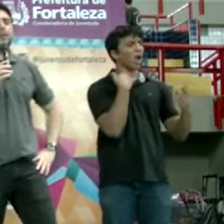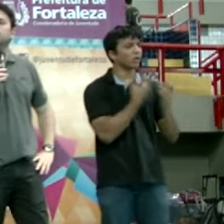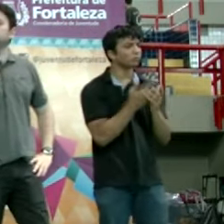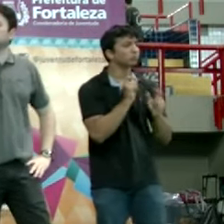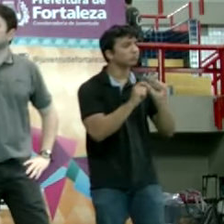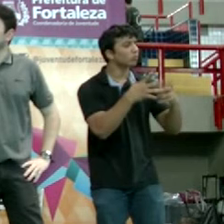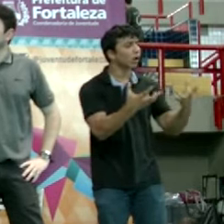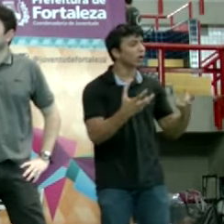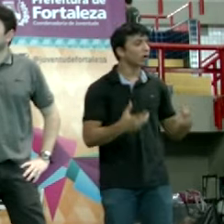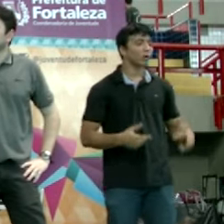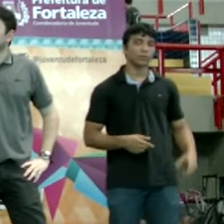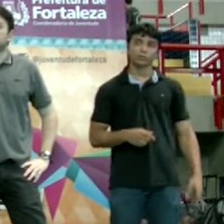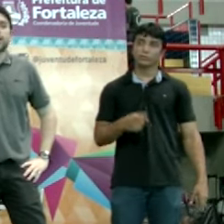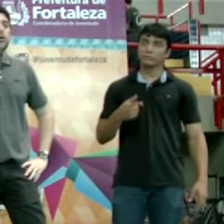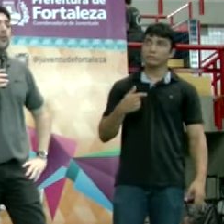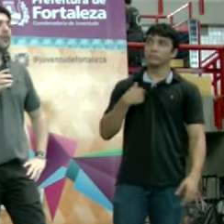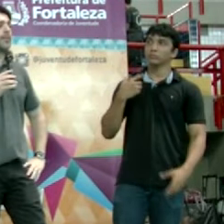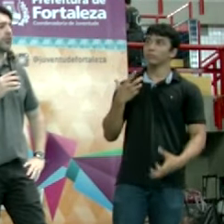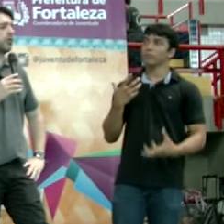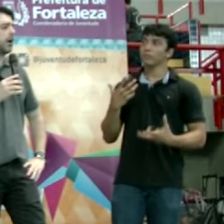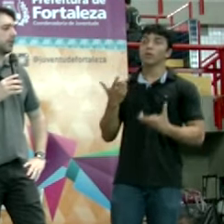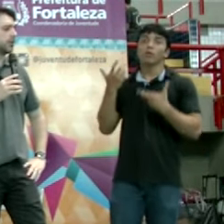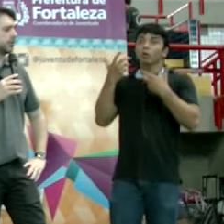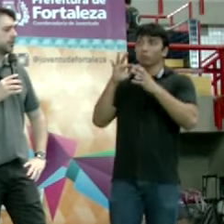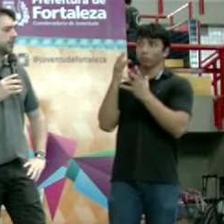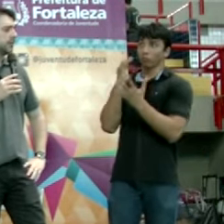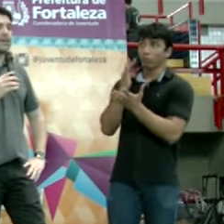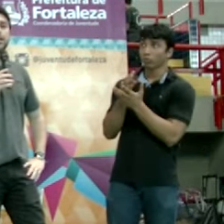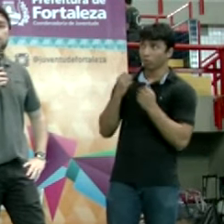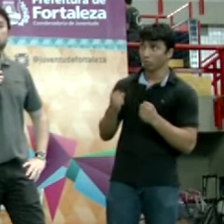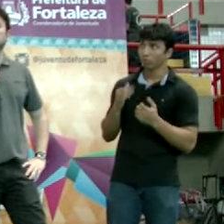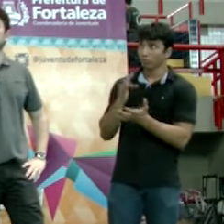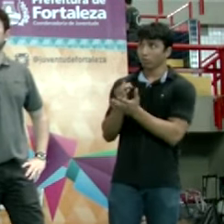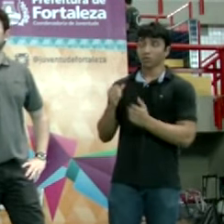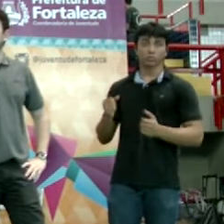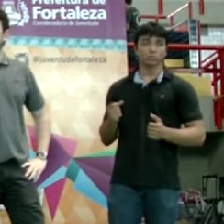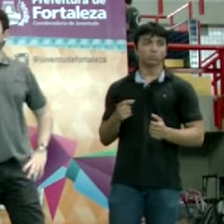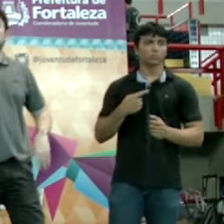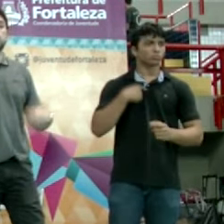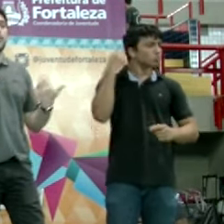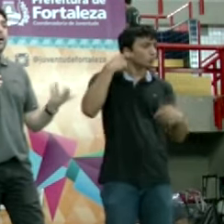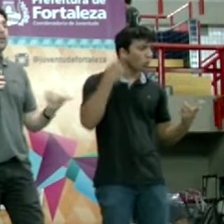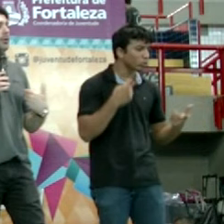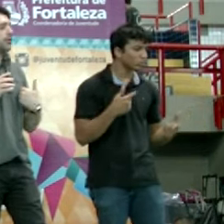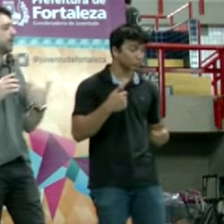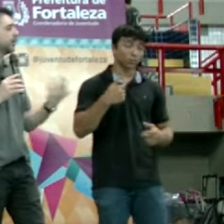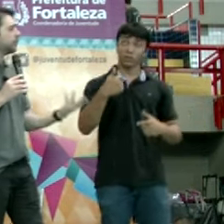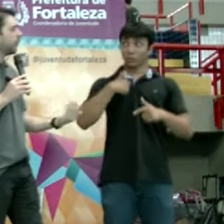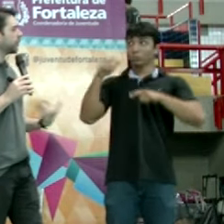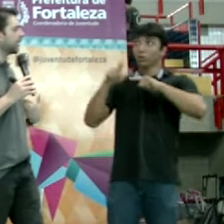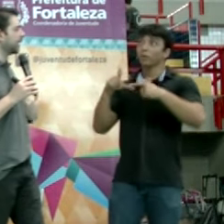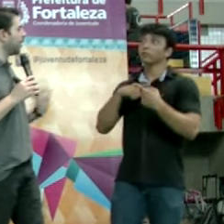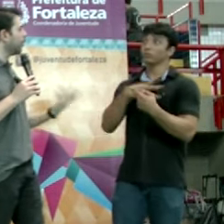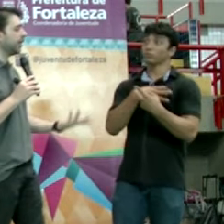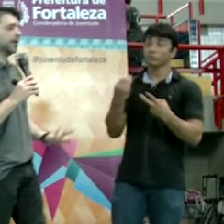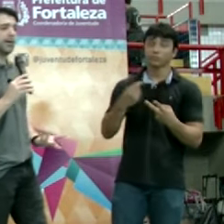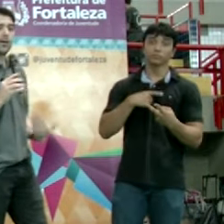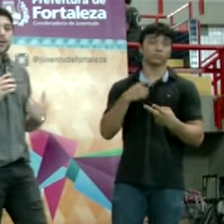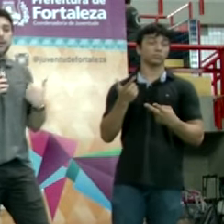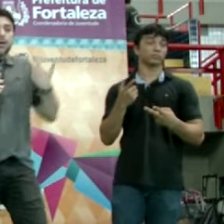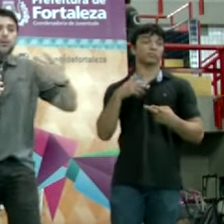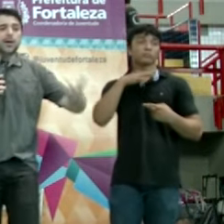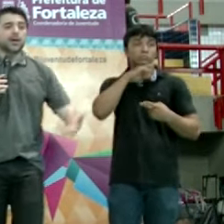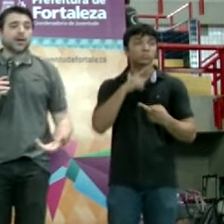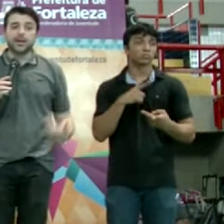está aí, o que é que você quer mesmo, hein? Falei, quero não vir para a sua aula. Você está doido? Professor, eu trabalho, tenho um filho, não posso, está